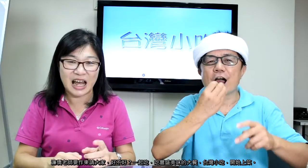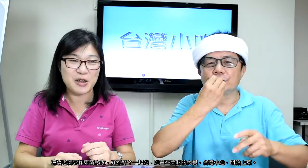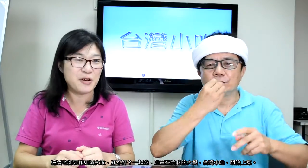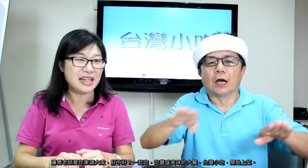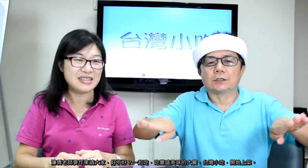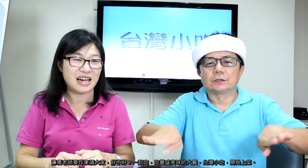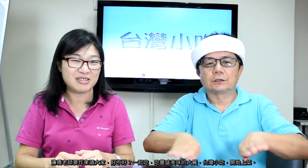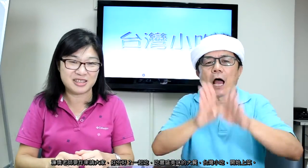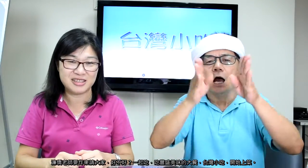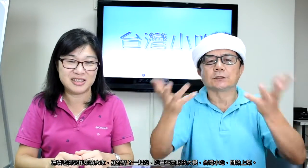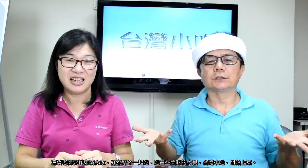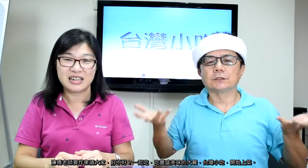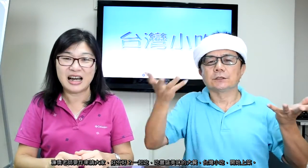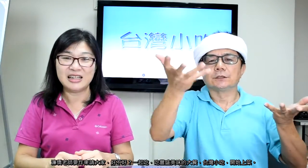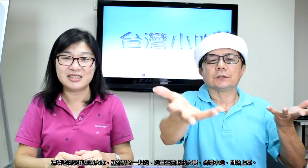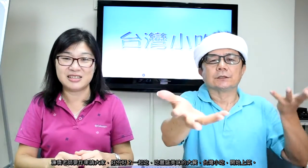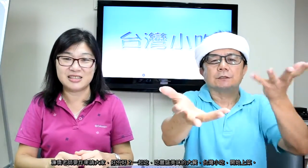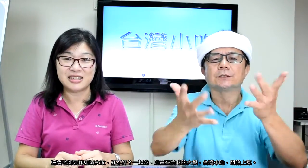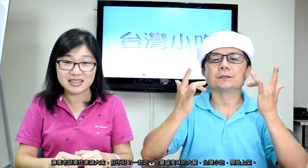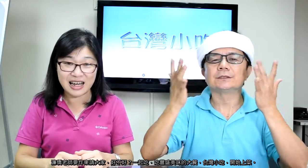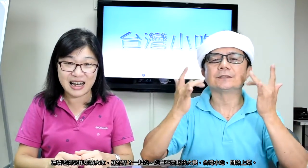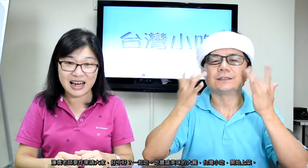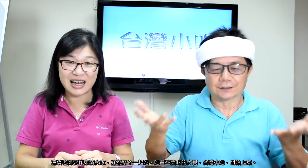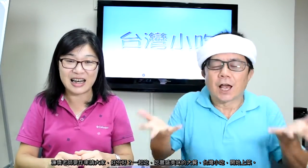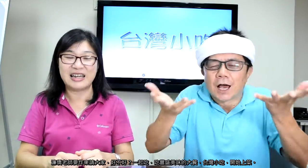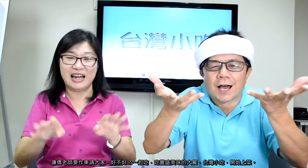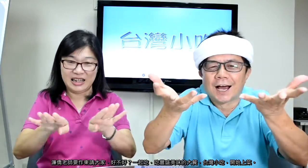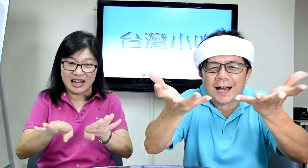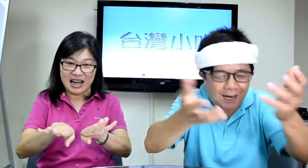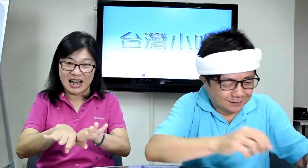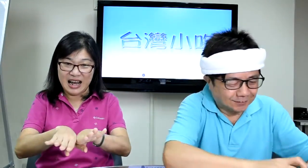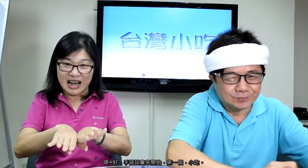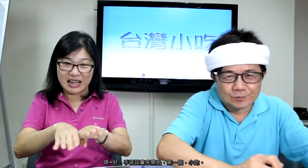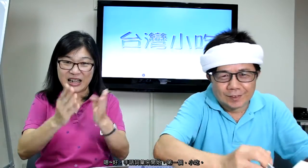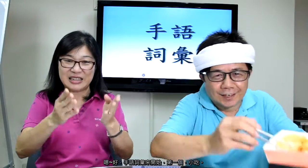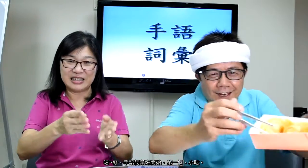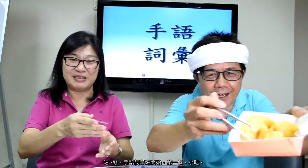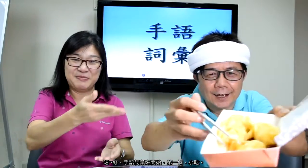台湾小吃，开始上菜。开，